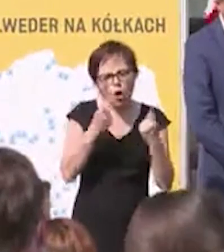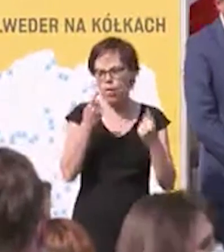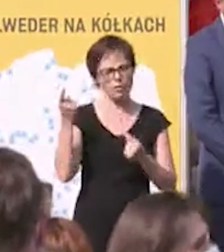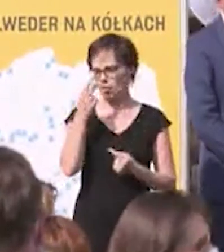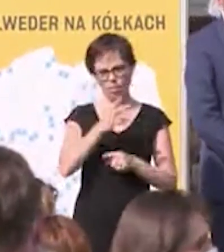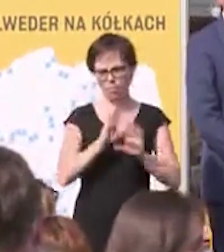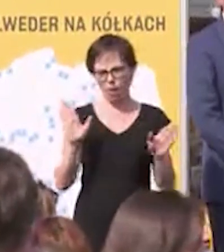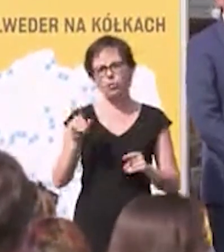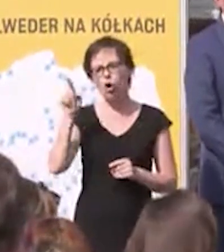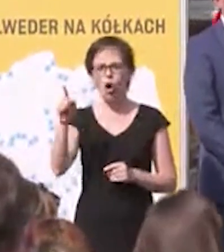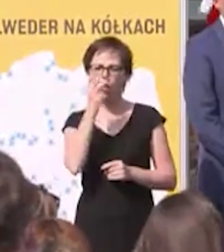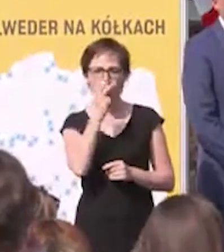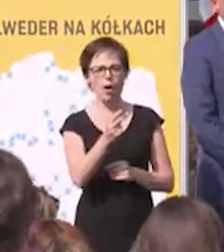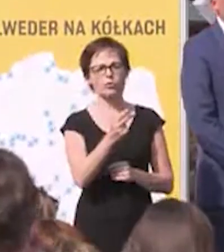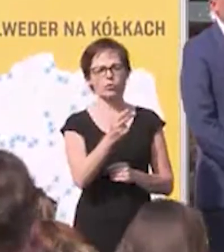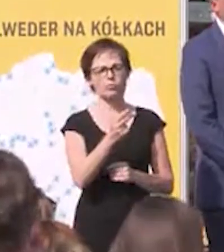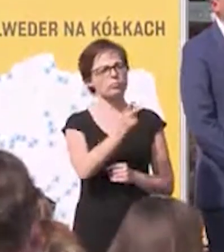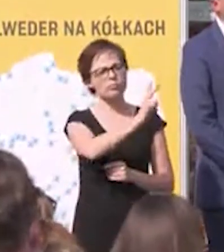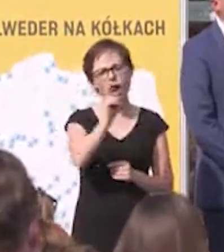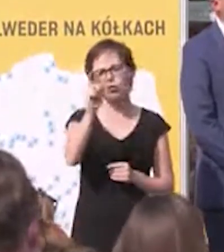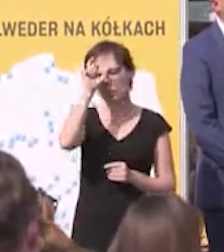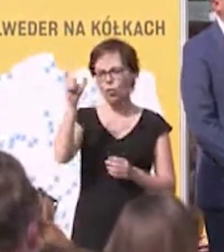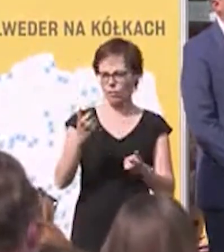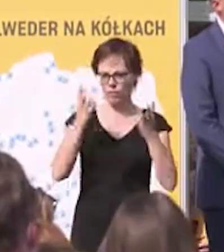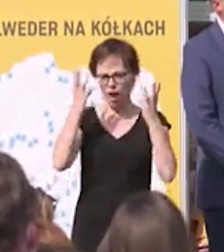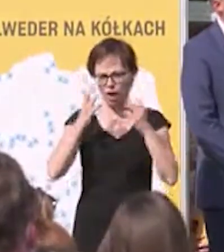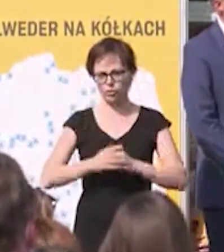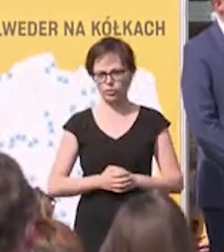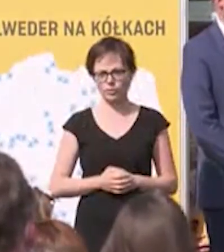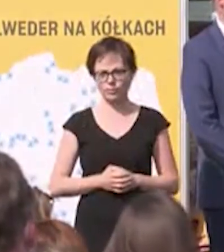ale na człowieka każdego, bo jesteśmy ważni.